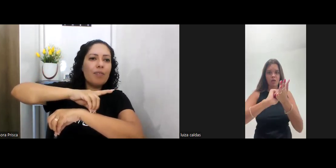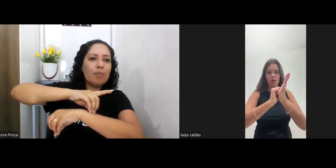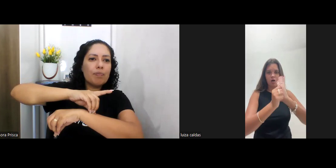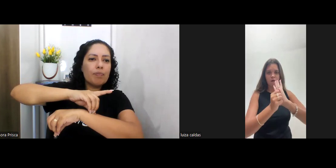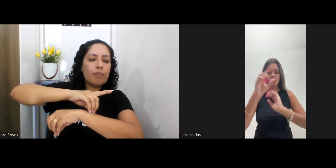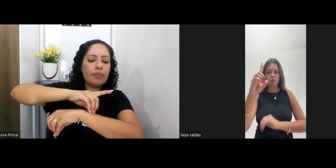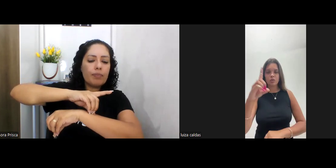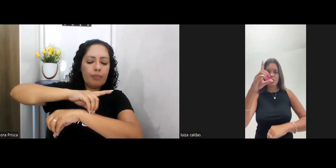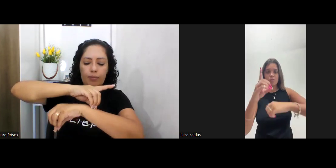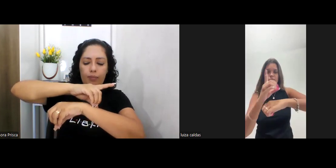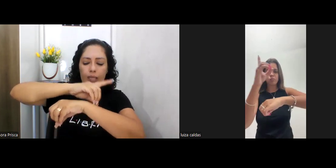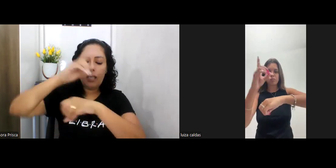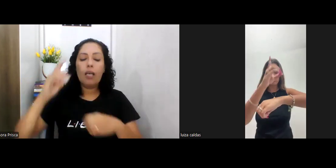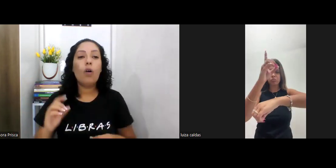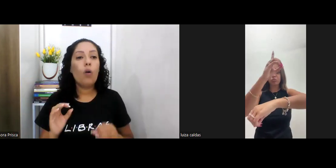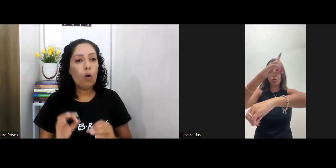dengue.